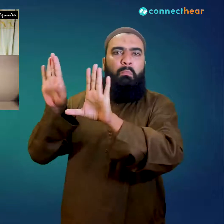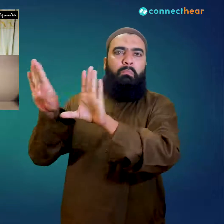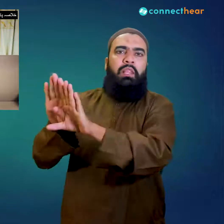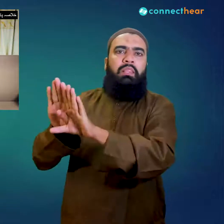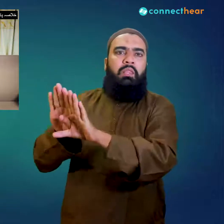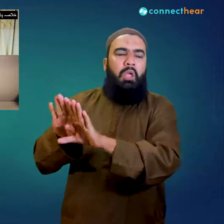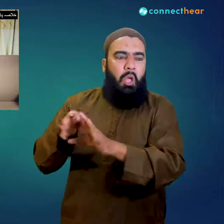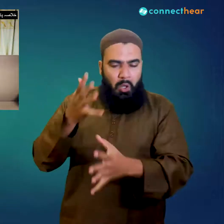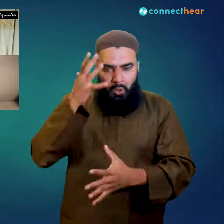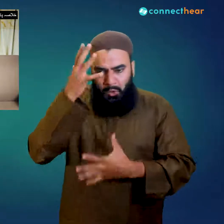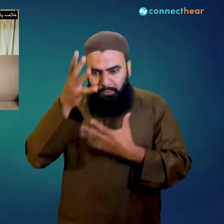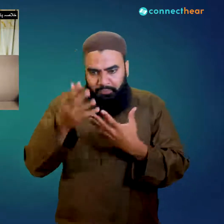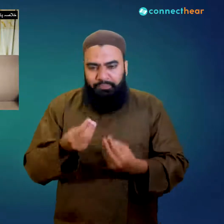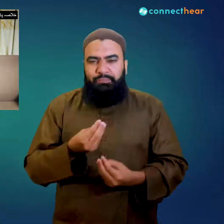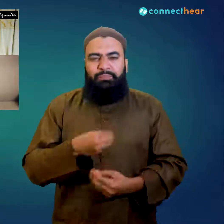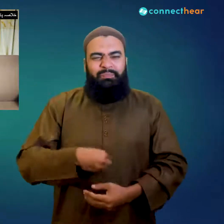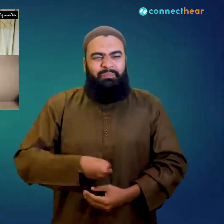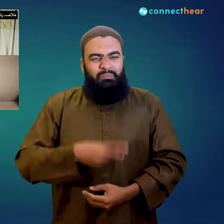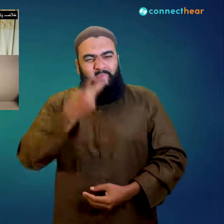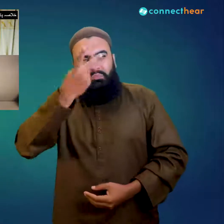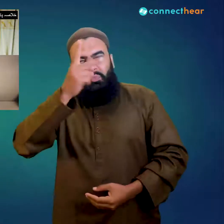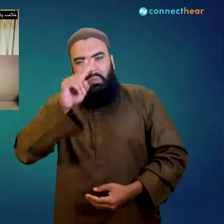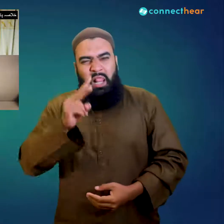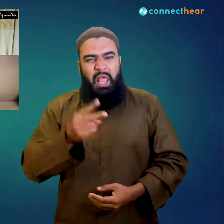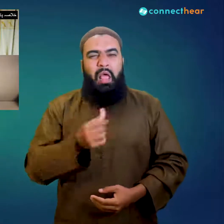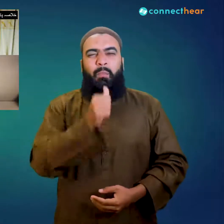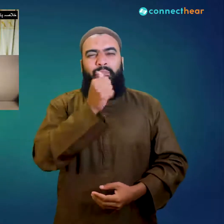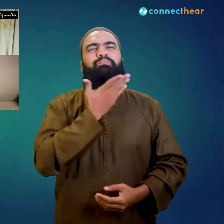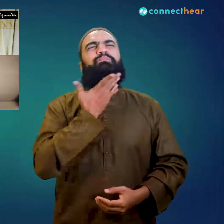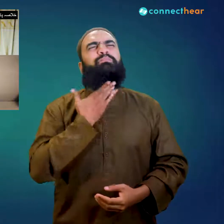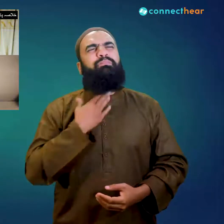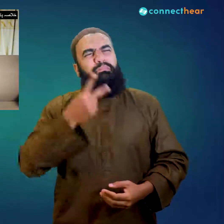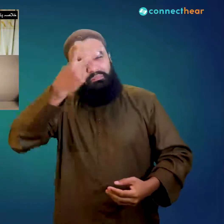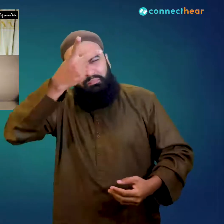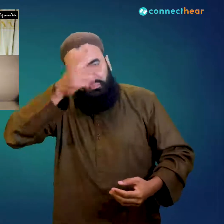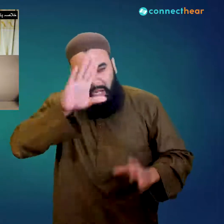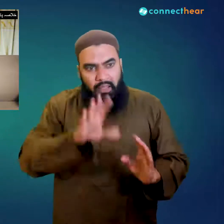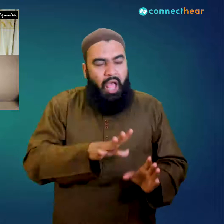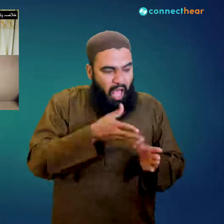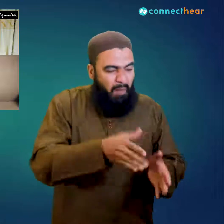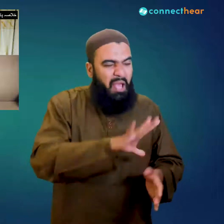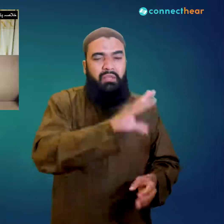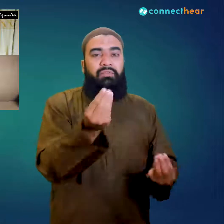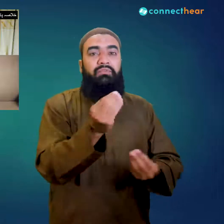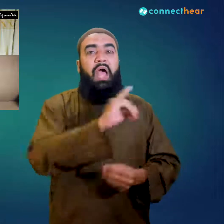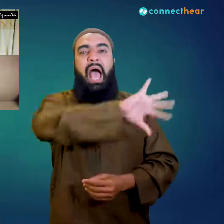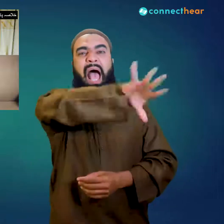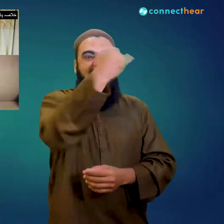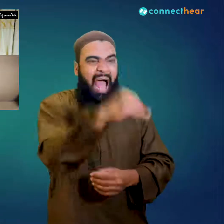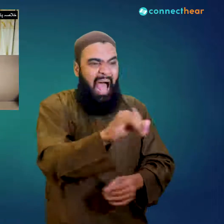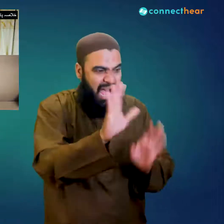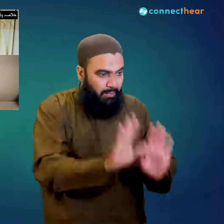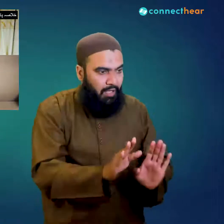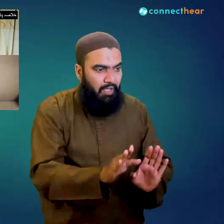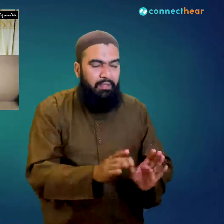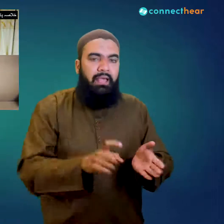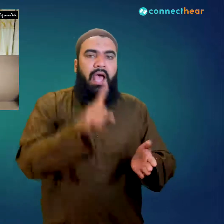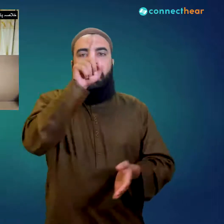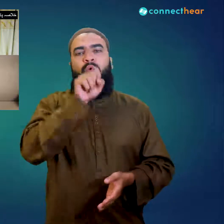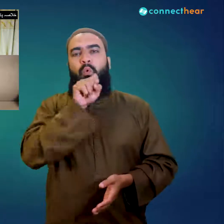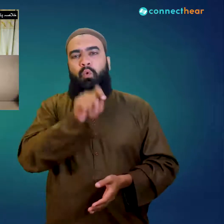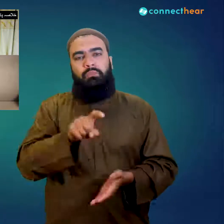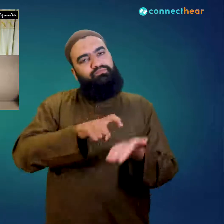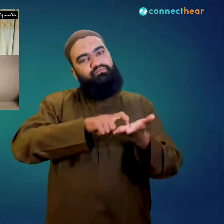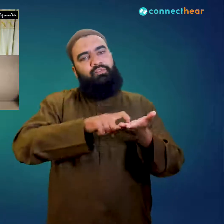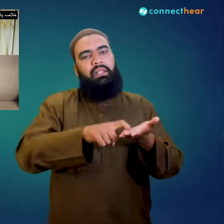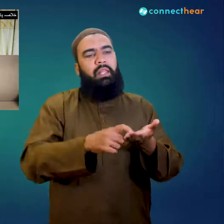کرے کہ جس سے اس کی جان بچ جائے، نہ تو وہ لذت کے لیے اس کو استعمال کرے نہ پیٹ بھرنے کے لیے۔ تو یہ بھی ایک رخصت